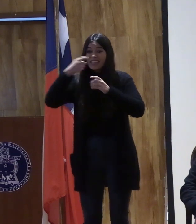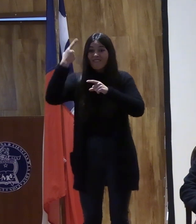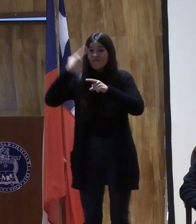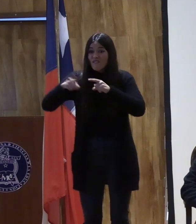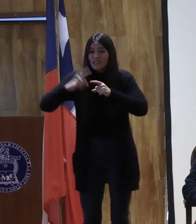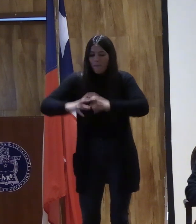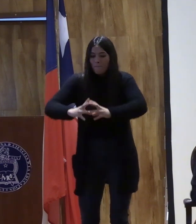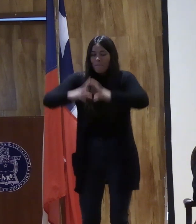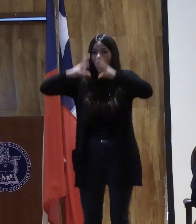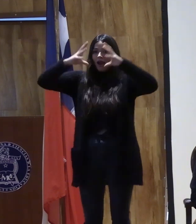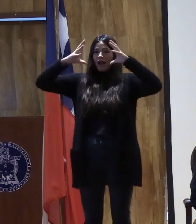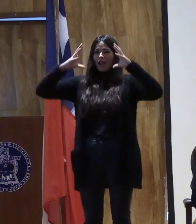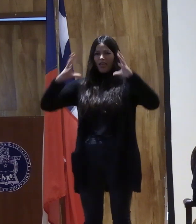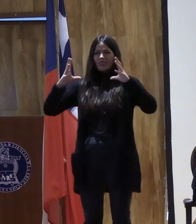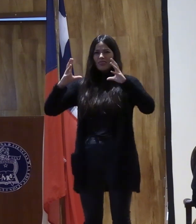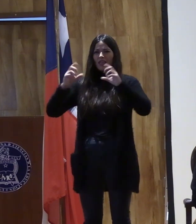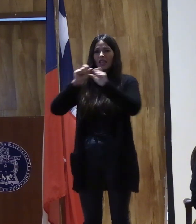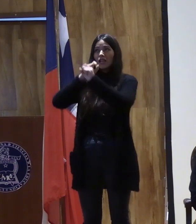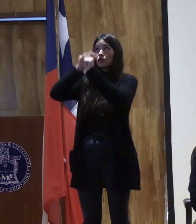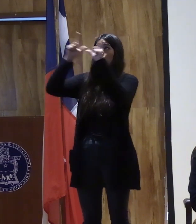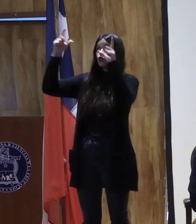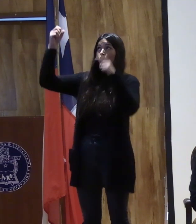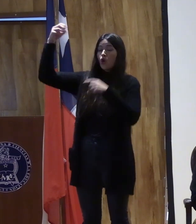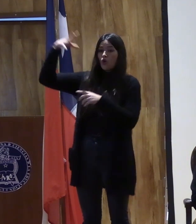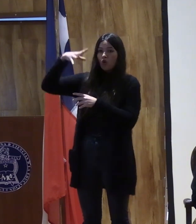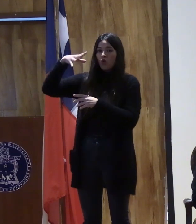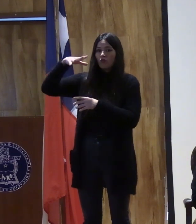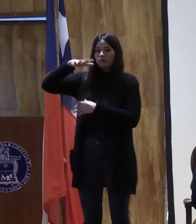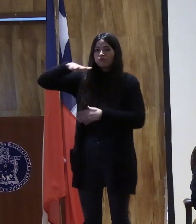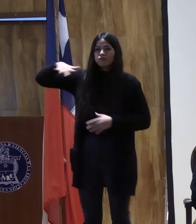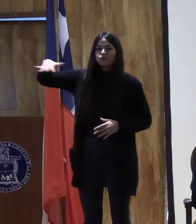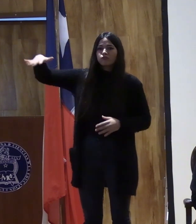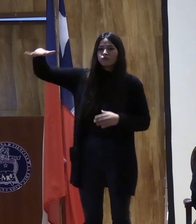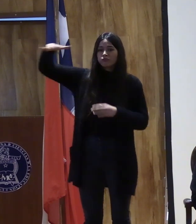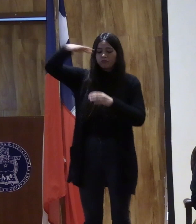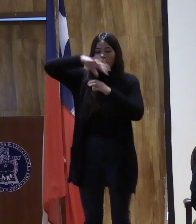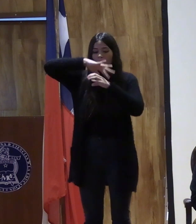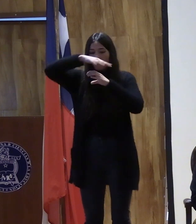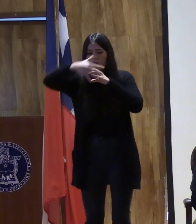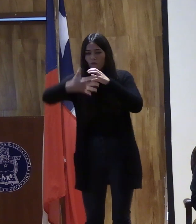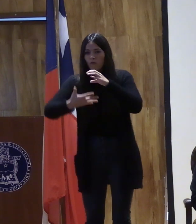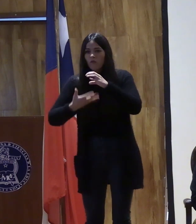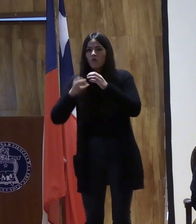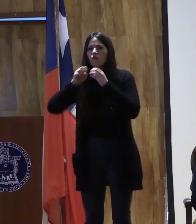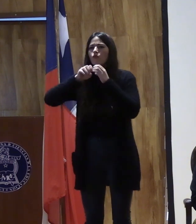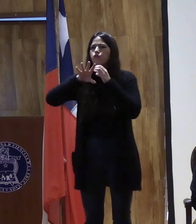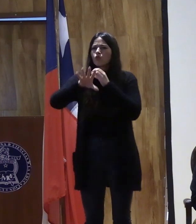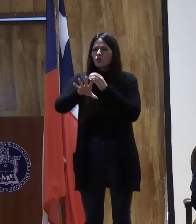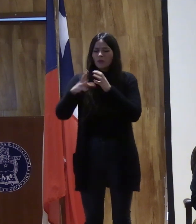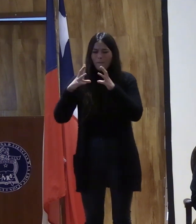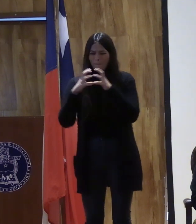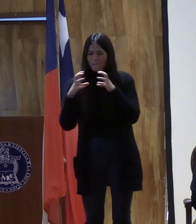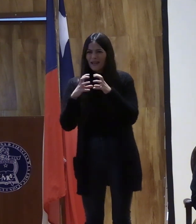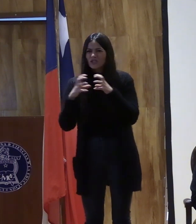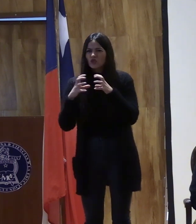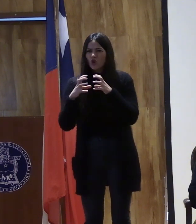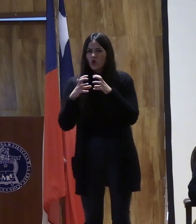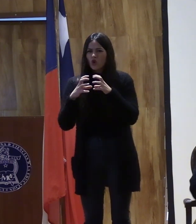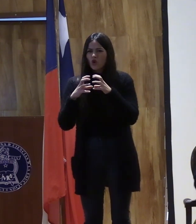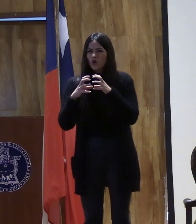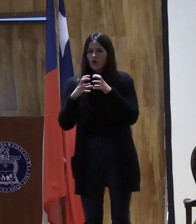Sol, en la fotosfera de la estrella, la presión de radiación